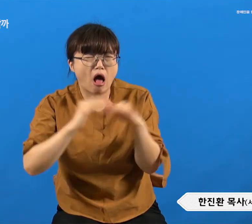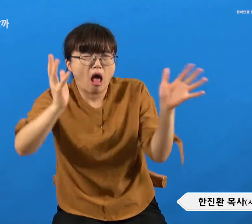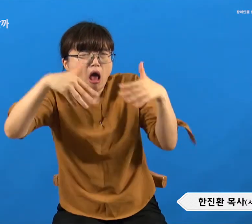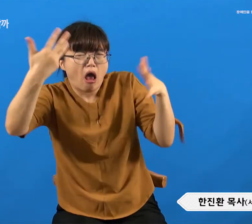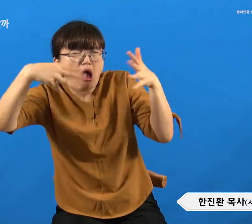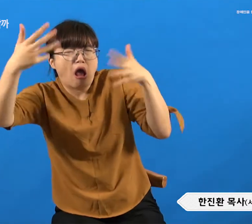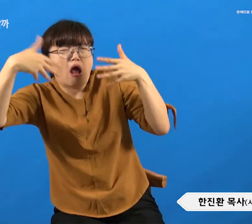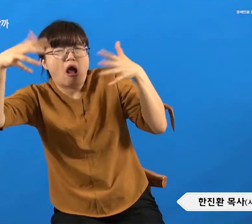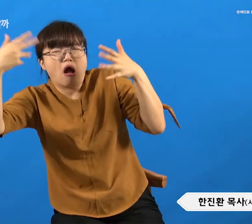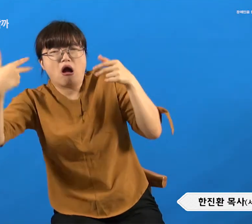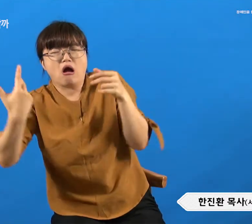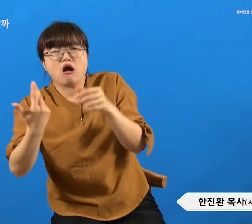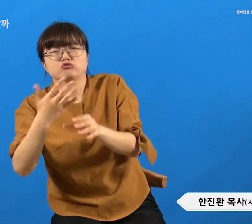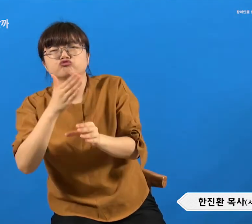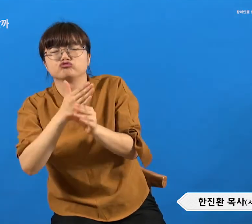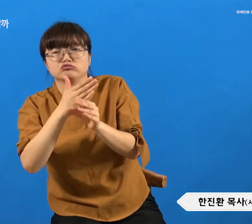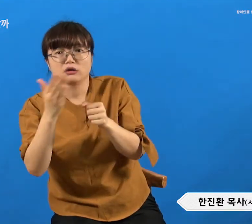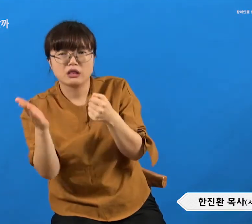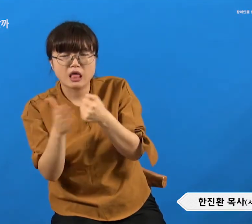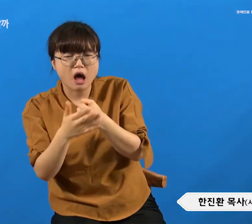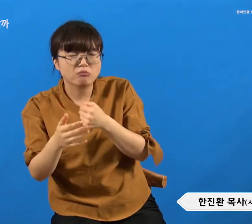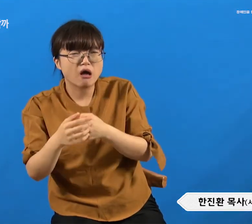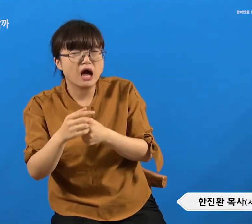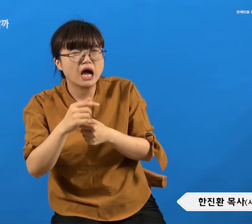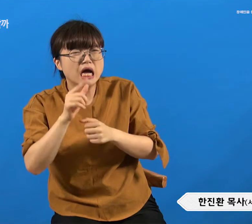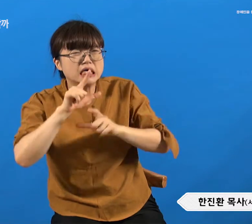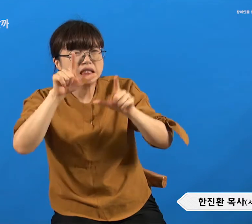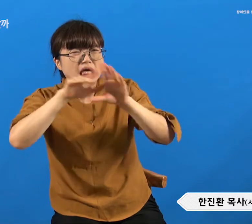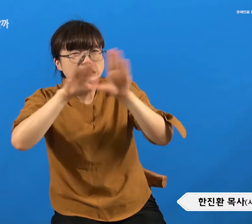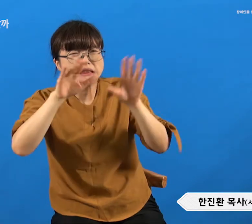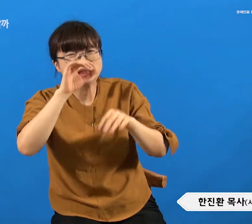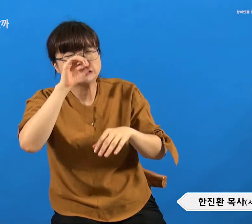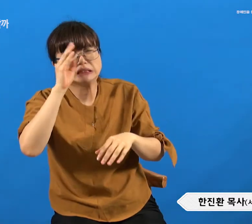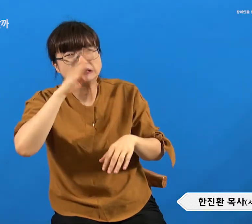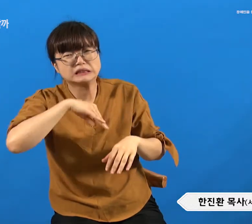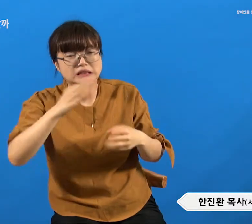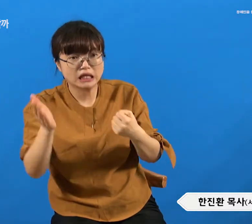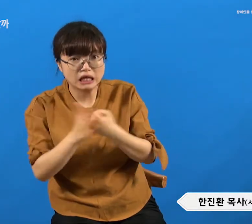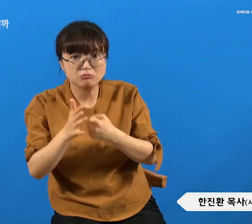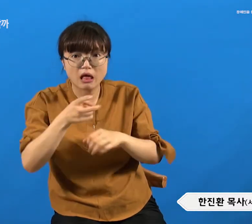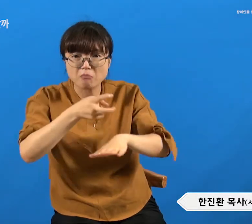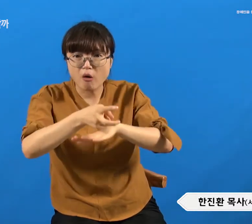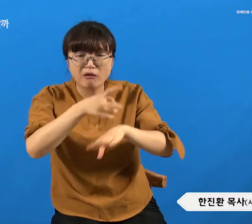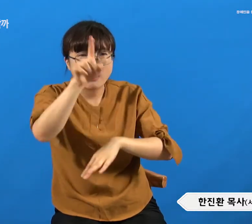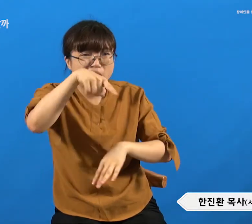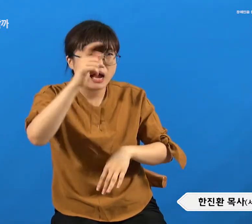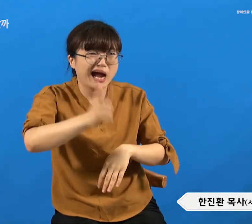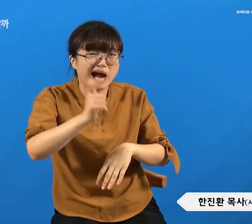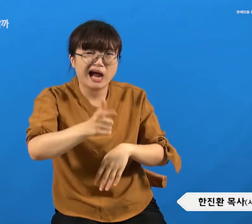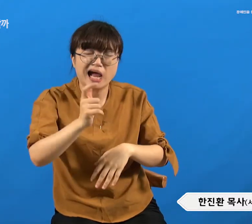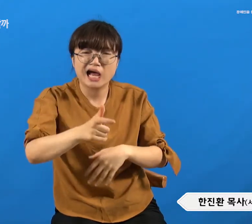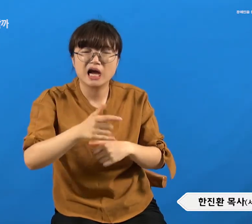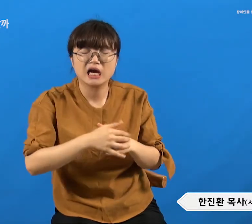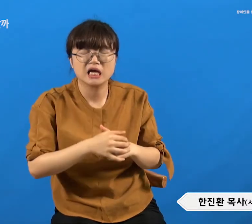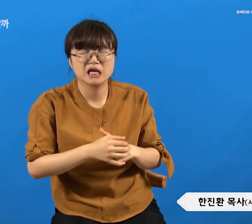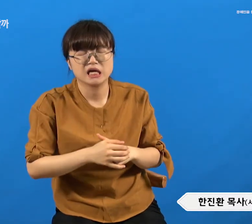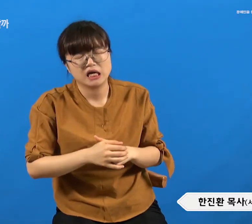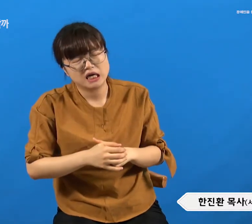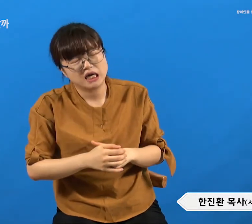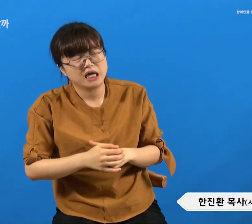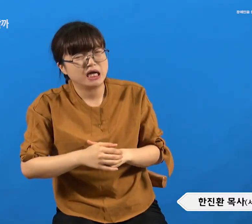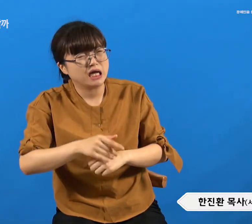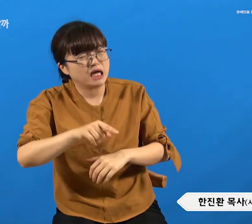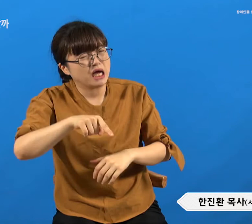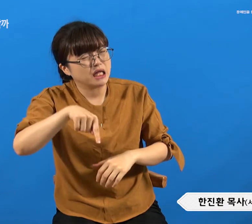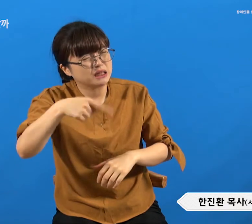아주 심하게 휘날리고 있습니다. 날씨가 그러니까 공항 내에 있는 셔틀버스가 오지를 않습니다.